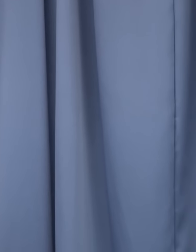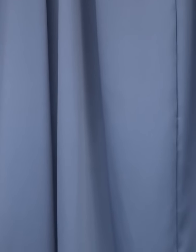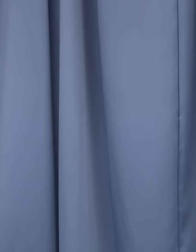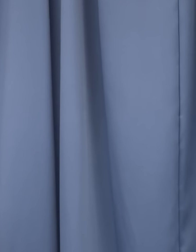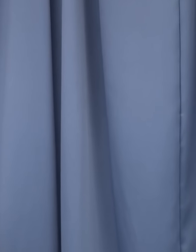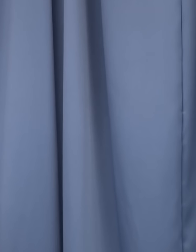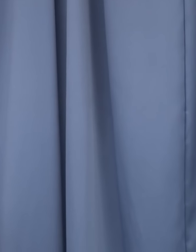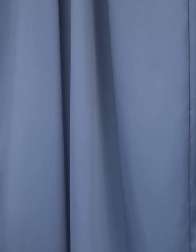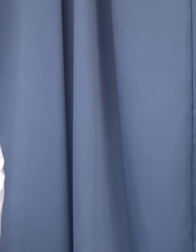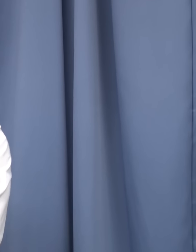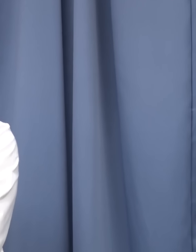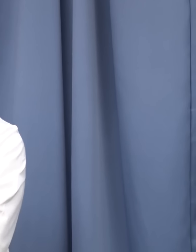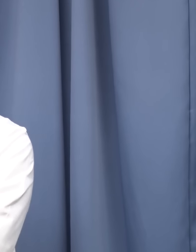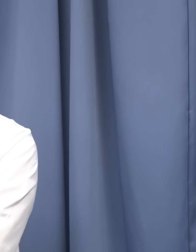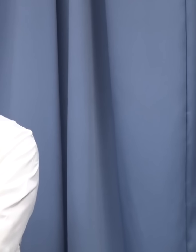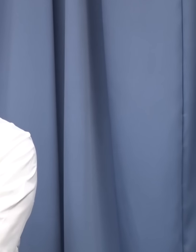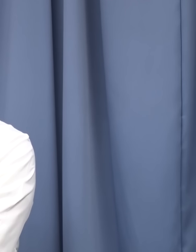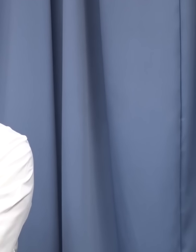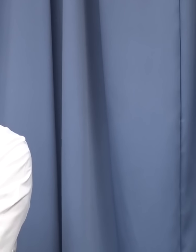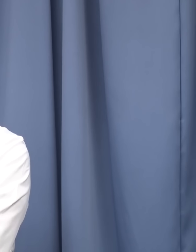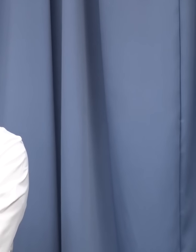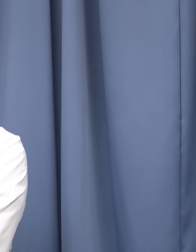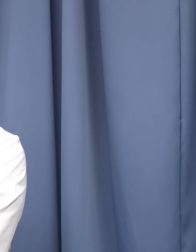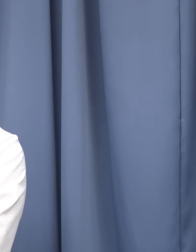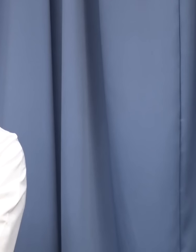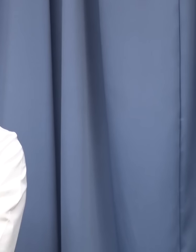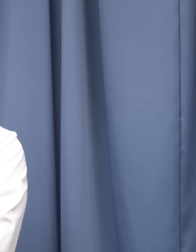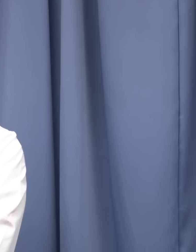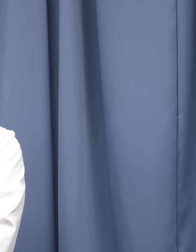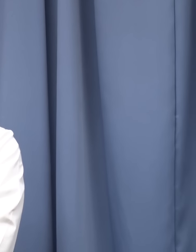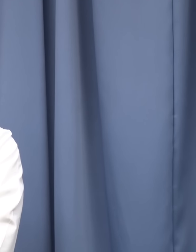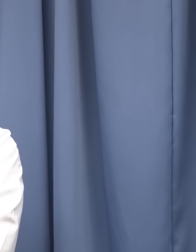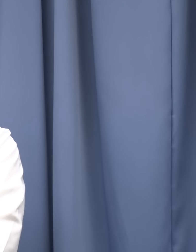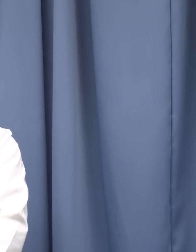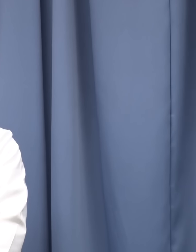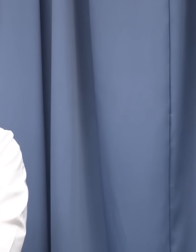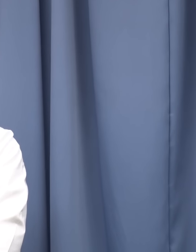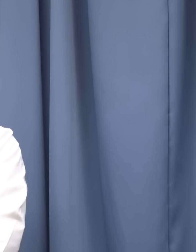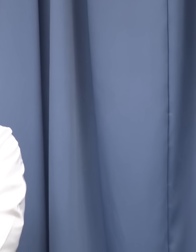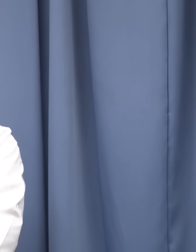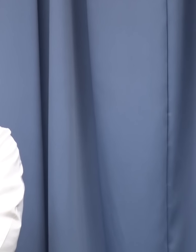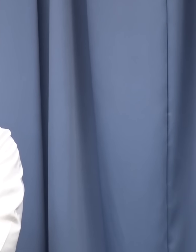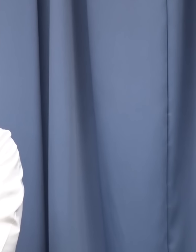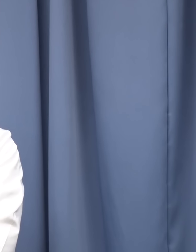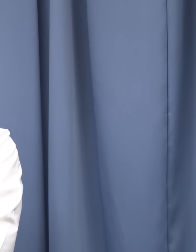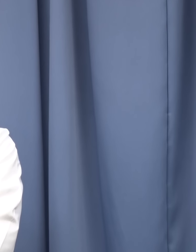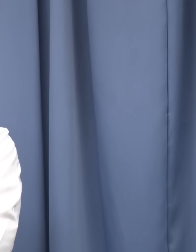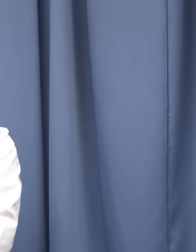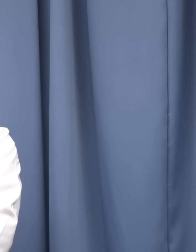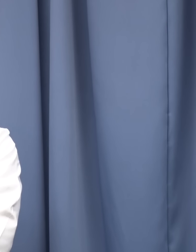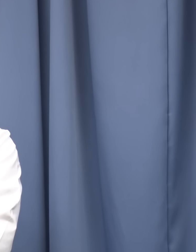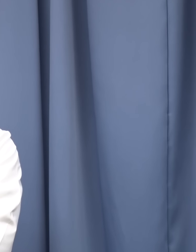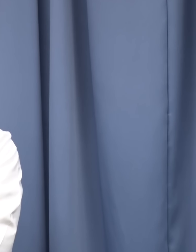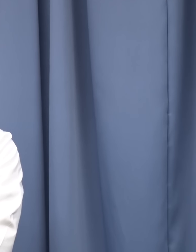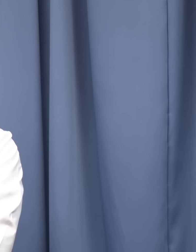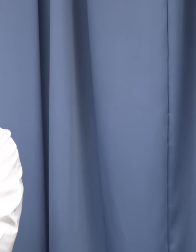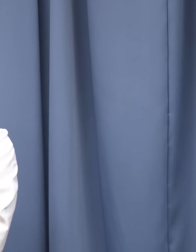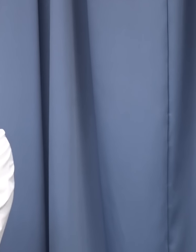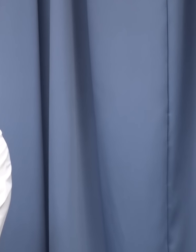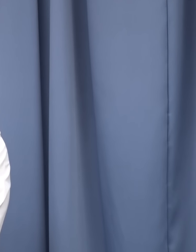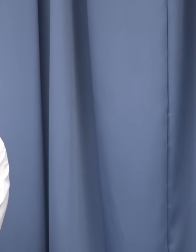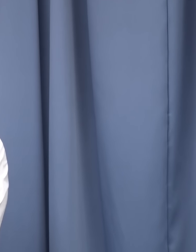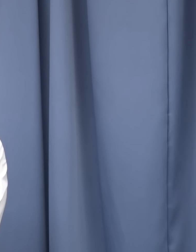考えますか。 はい、あのしっかりとこれまでと違う財政改革をきちんと行って、そして財政の立て直しをして、